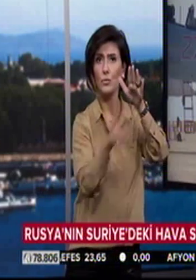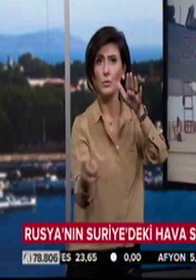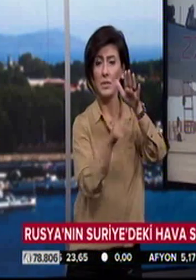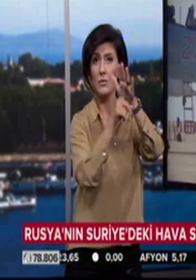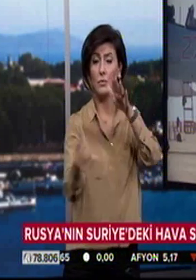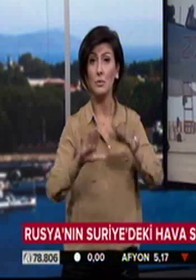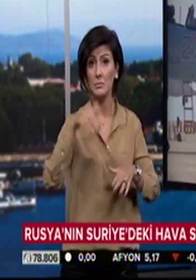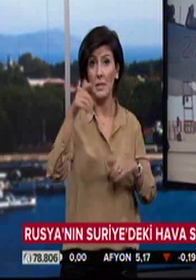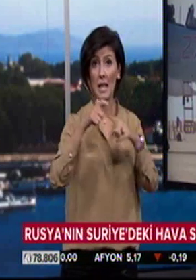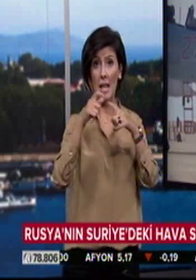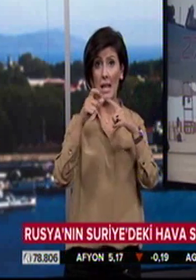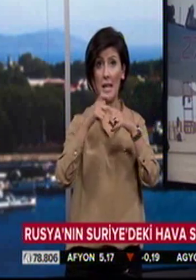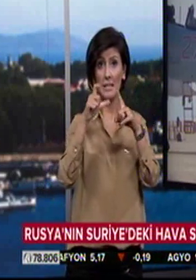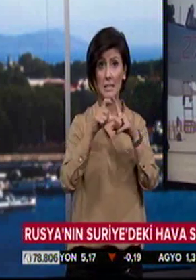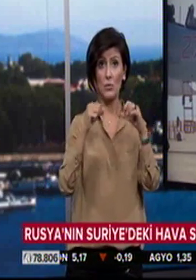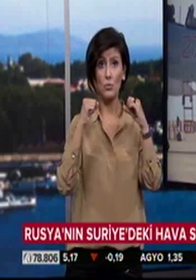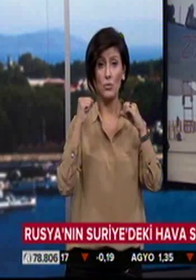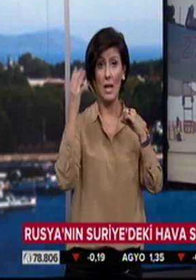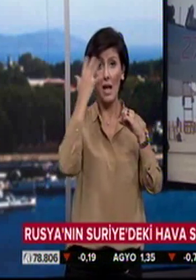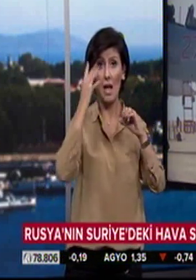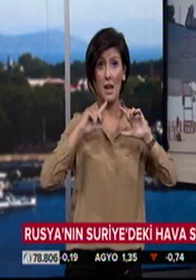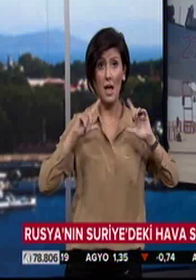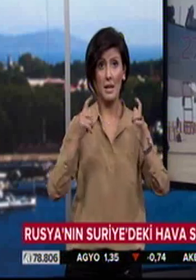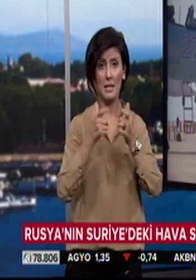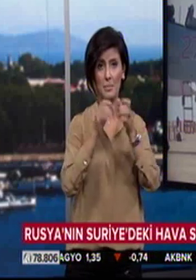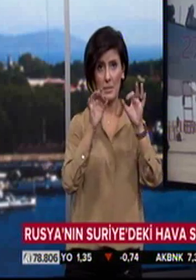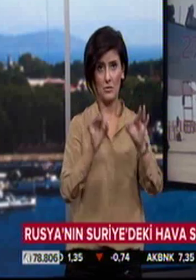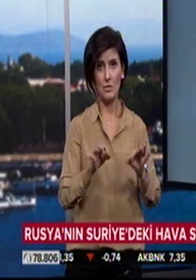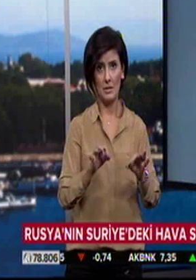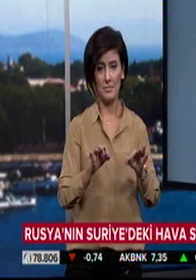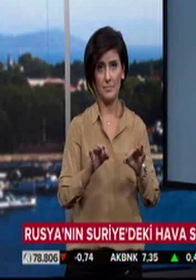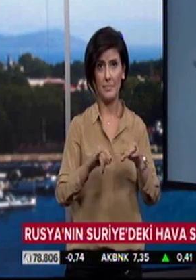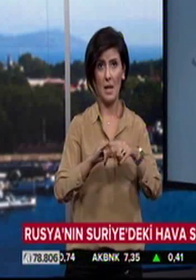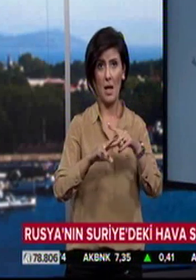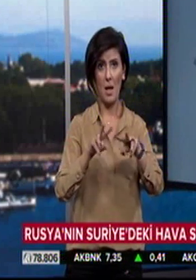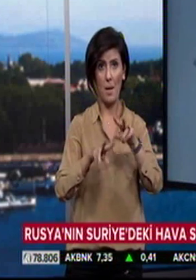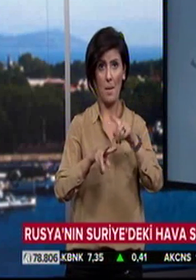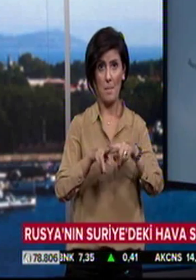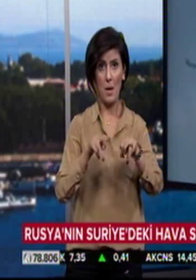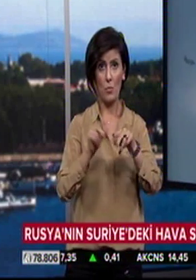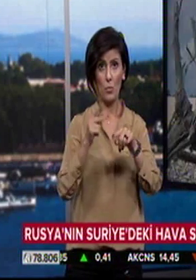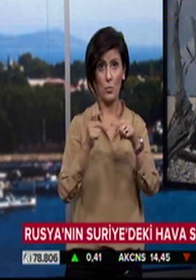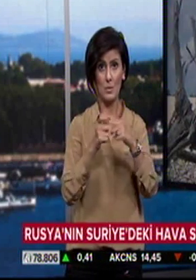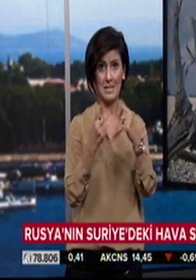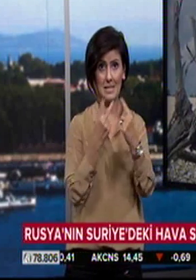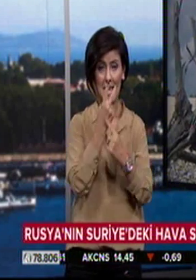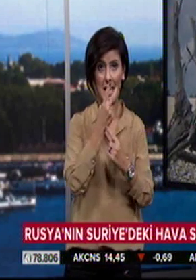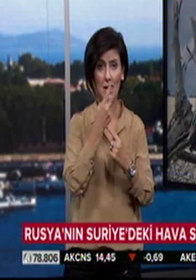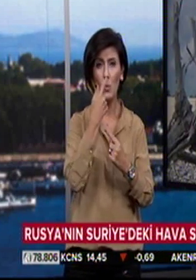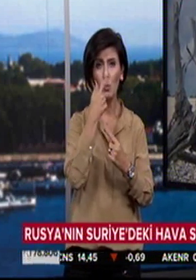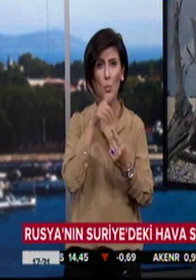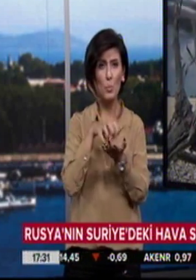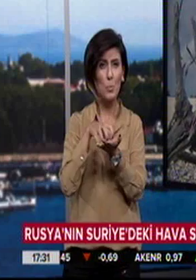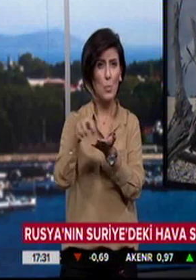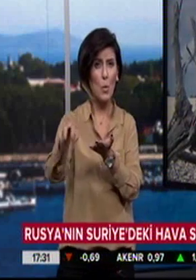ardından Esed güçleri kara harekatına başladı. Hama'nın kuzeyindeki kırsal